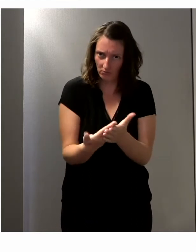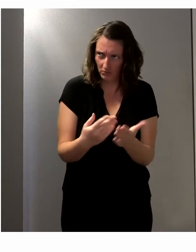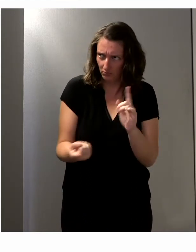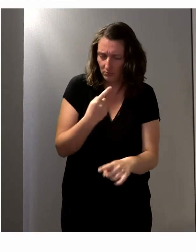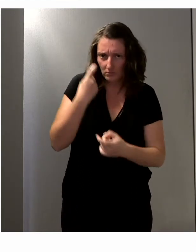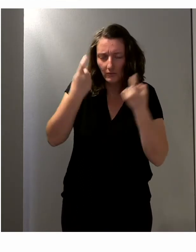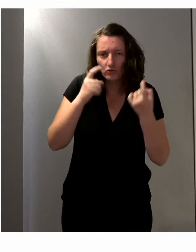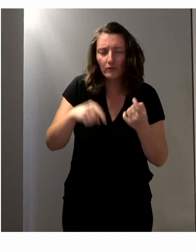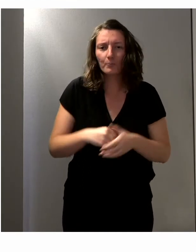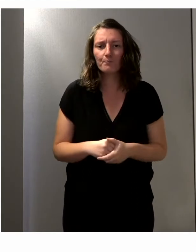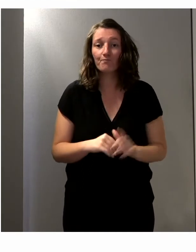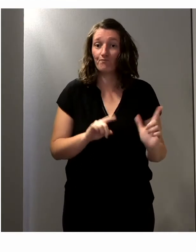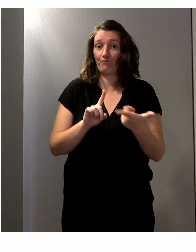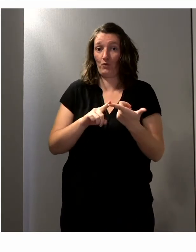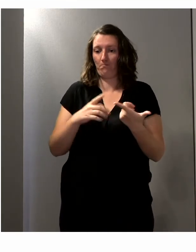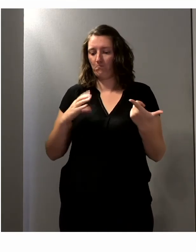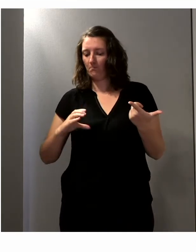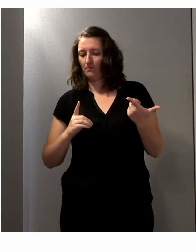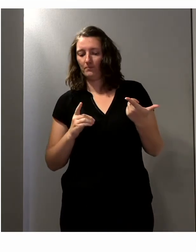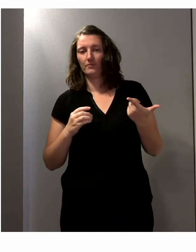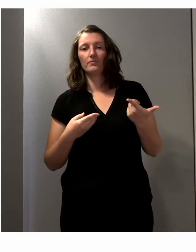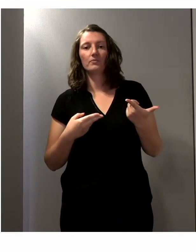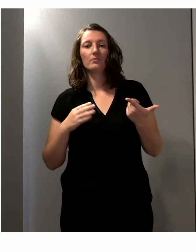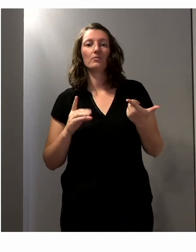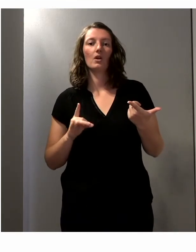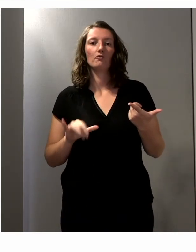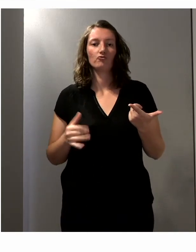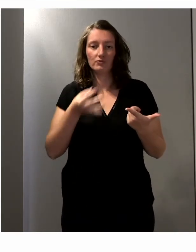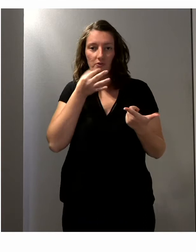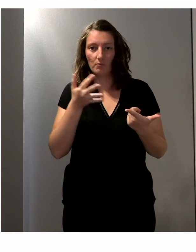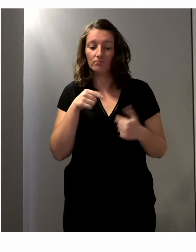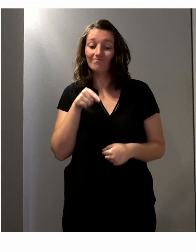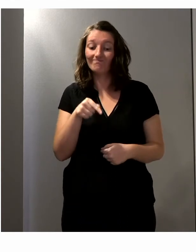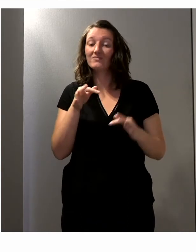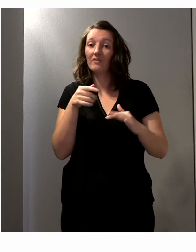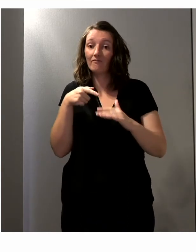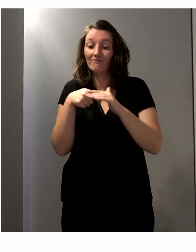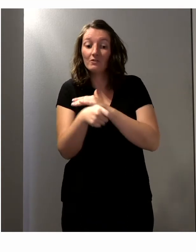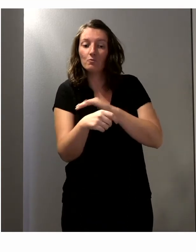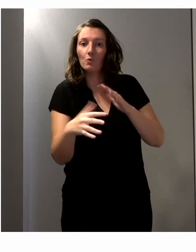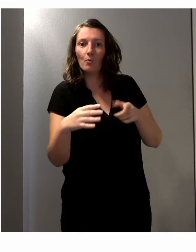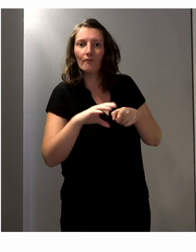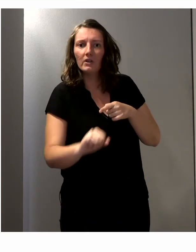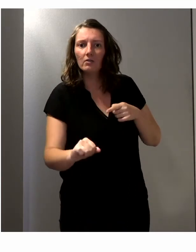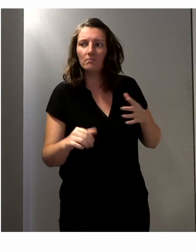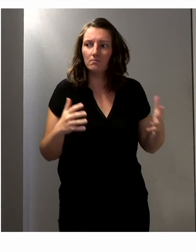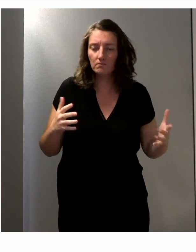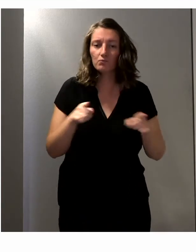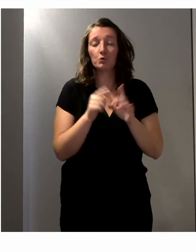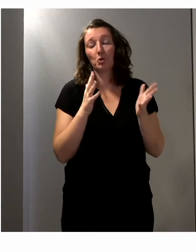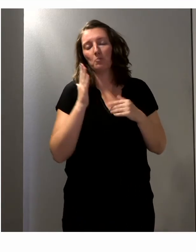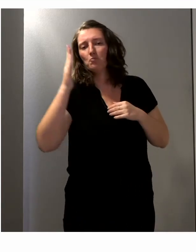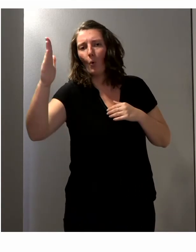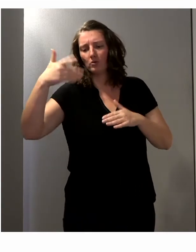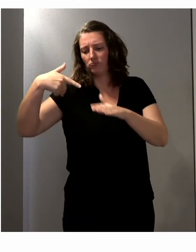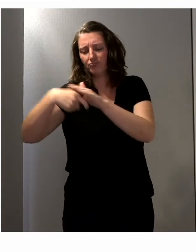CNCDH propose que la réflexion sur le financement de la déconjugalisation de l'AAH, éventuellement d'autres mesures concernant cette allocation,